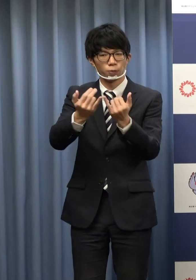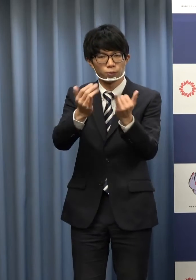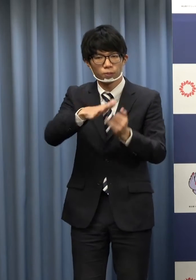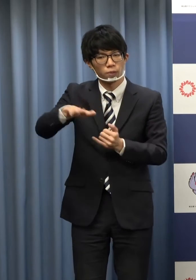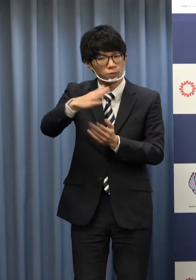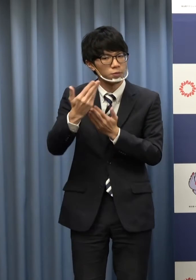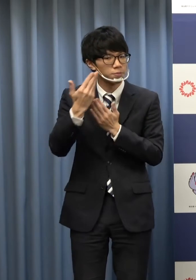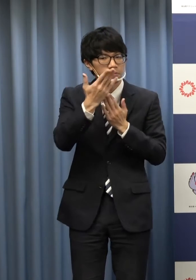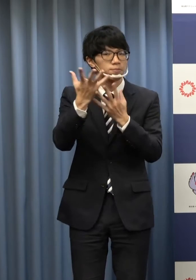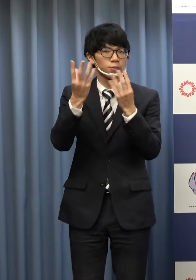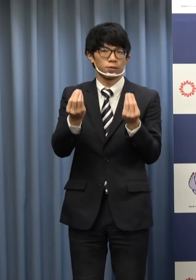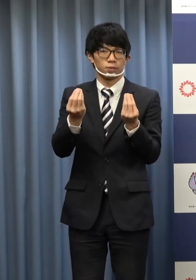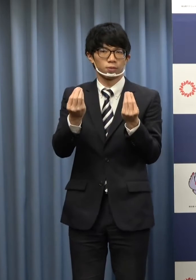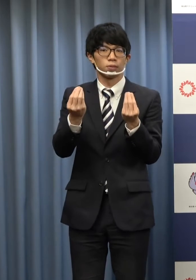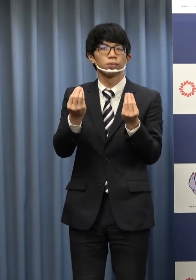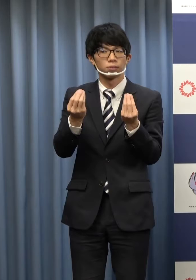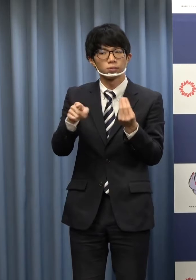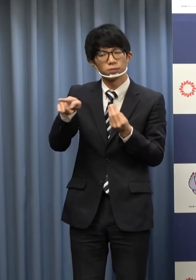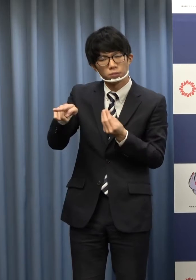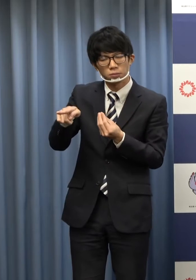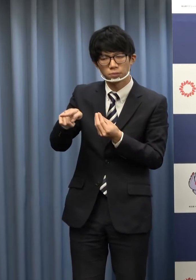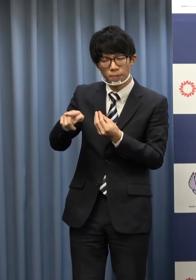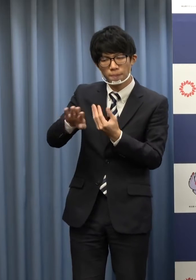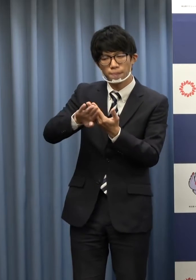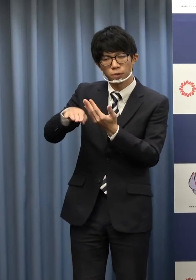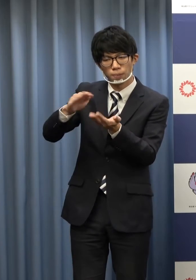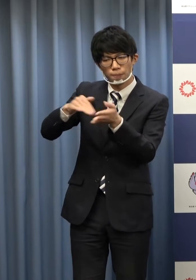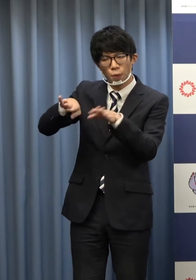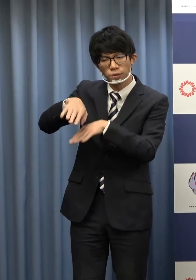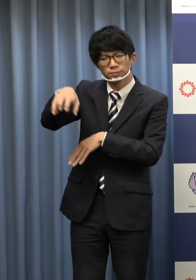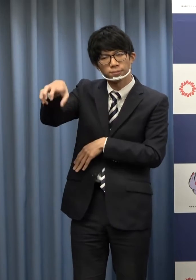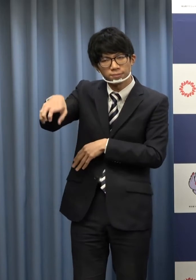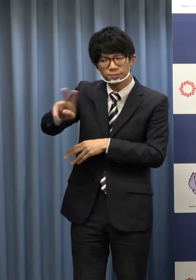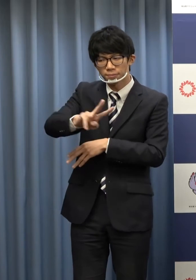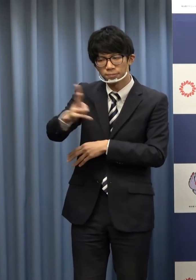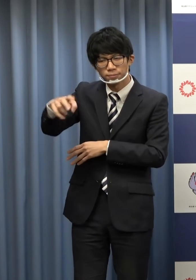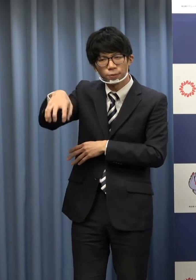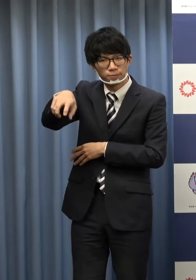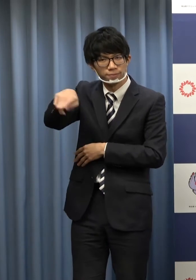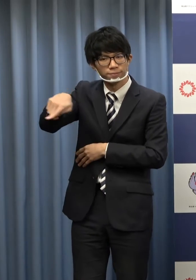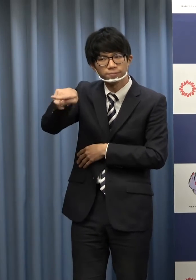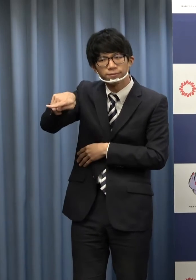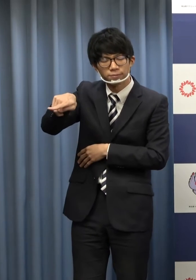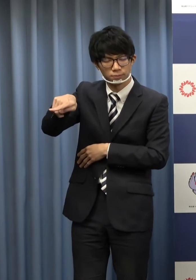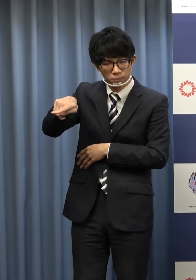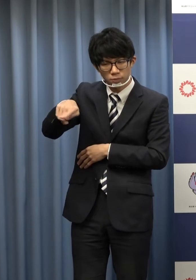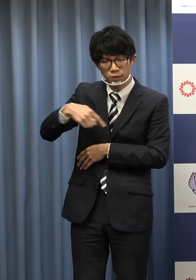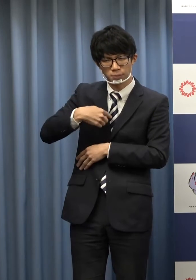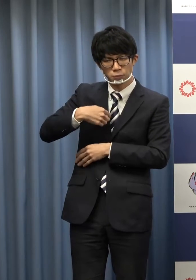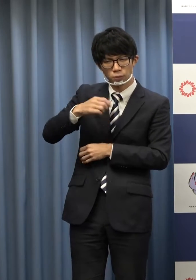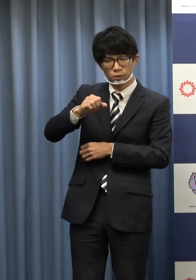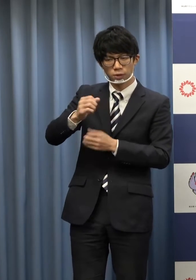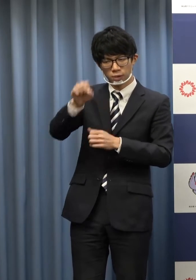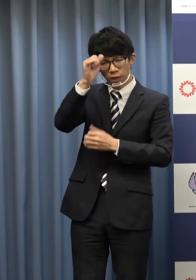、受け入れ病院側の不安感は確かにあると。しかしながら例え